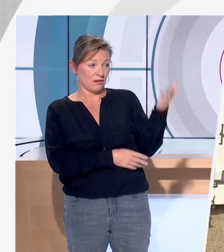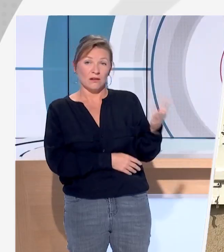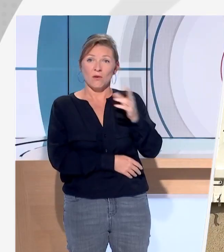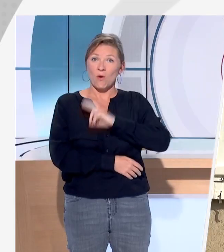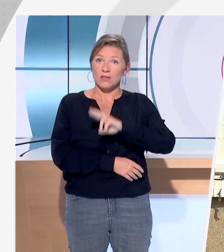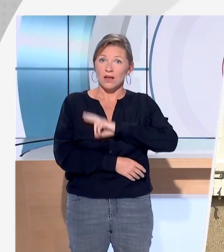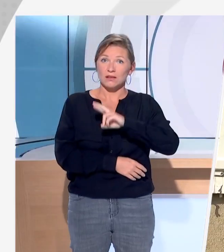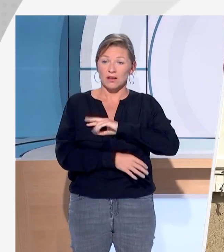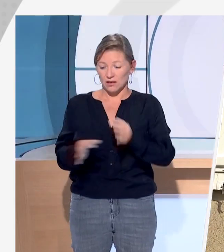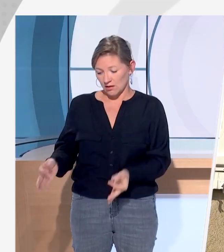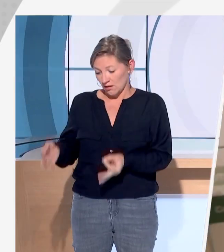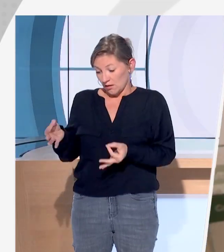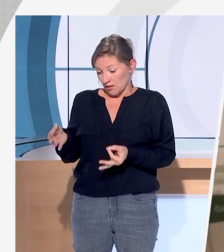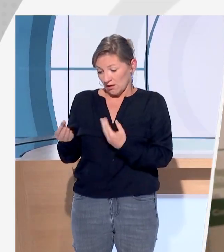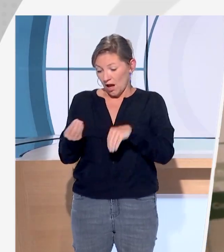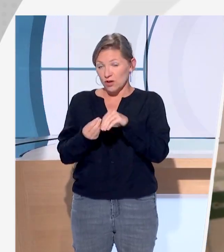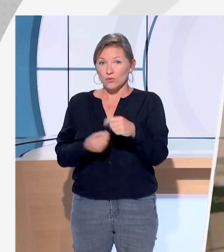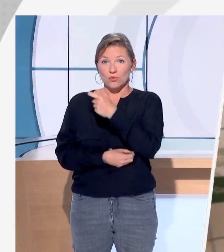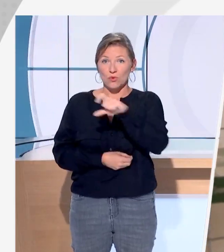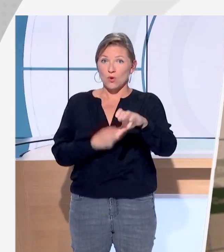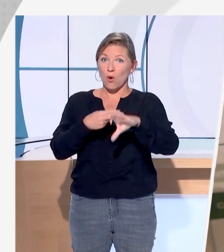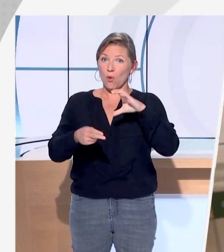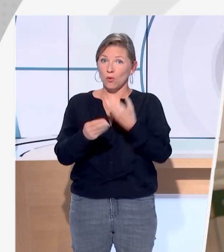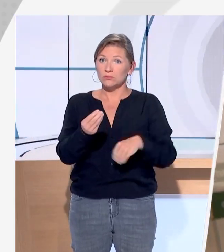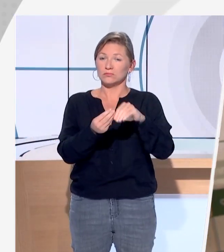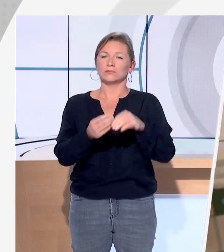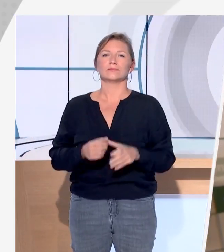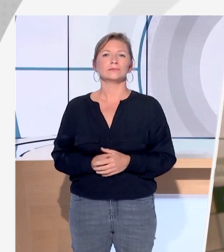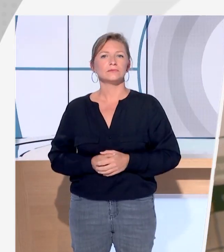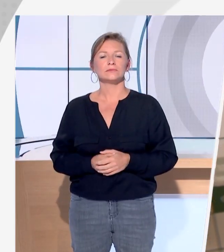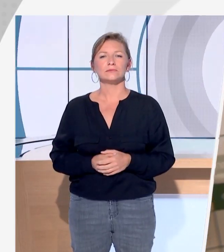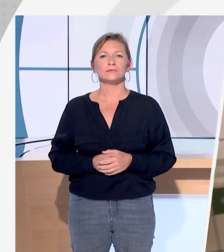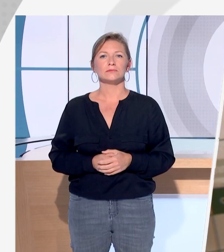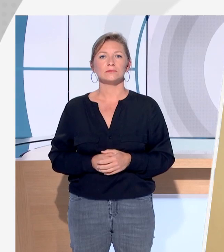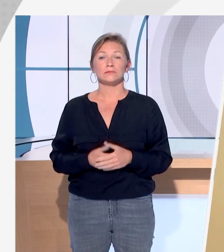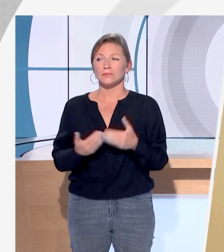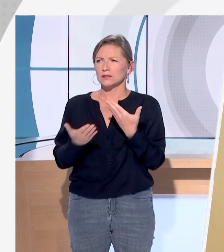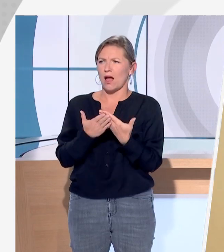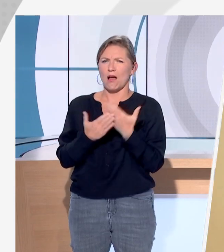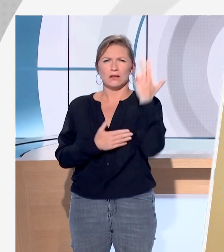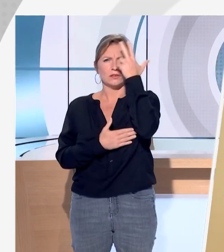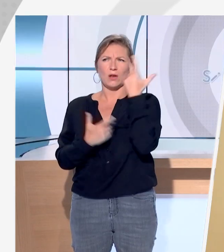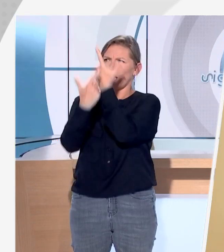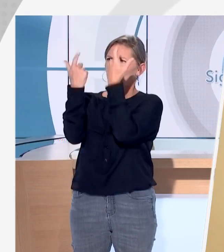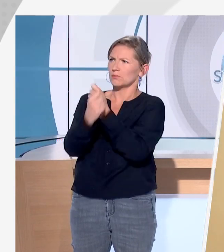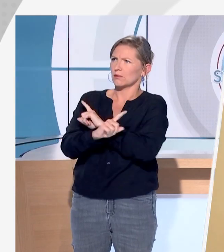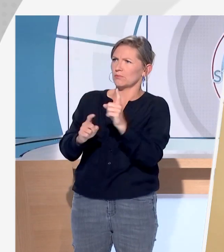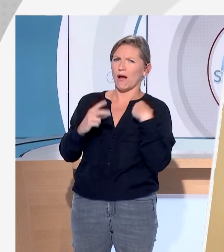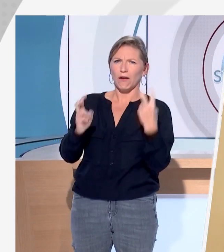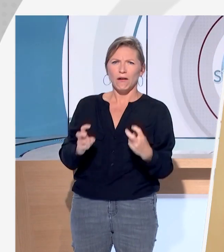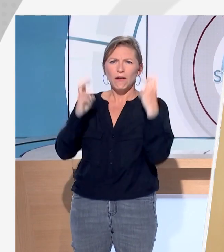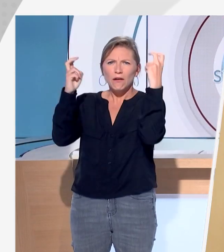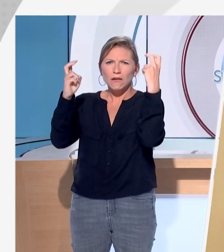ce retraité va payer 200 € de plus. Et c'est pas respectueux du citoyen, une augmentation de ce